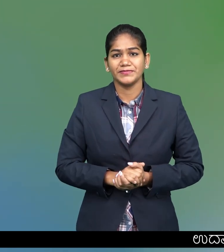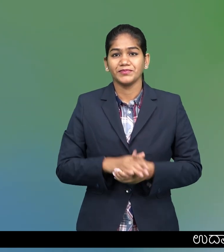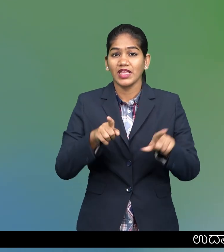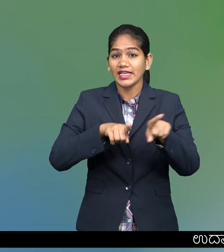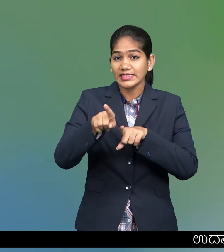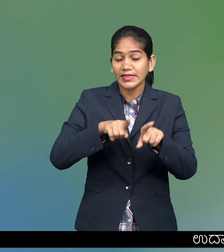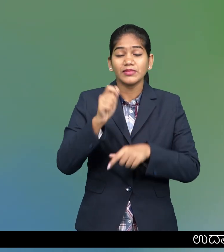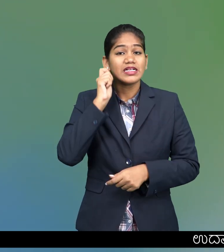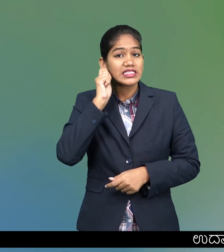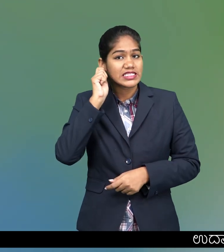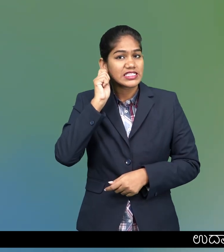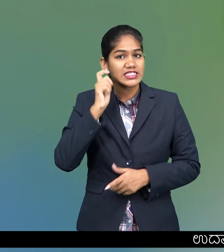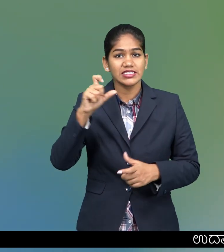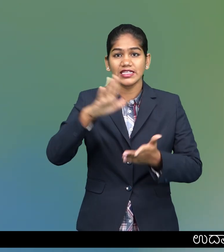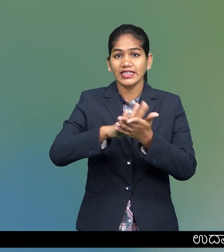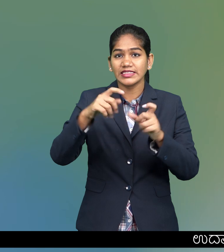ಉದಾಹರಣೆಗೆ ಚೆನ್ನೈ.